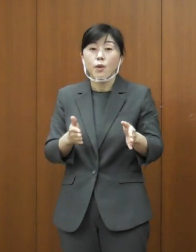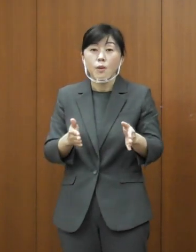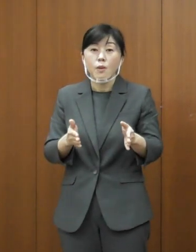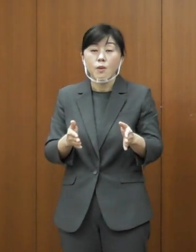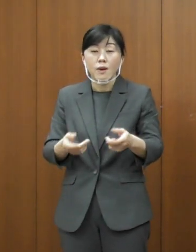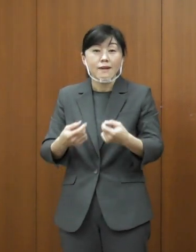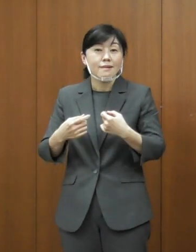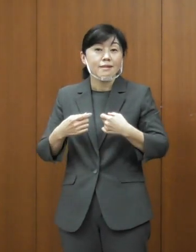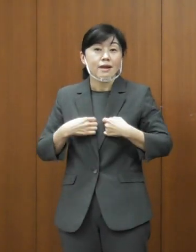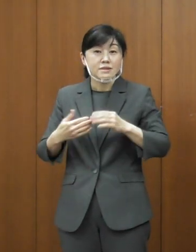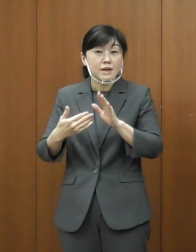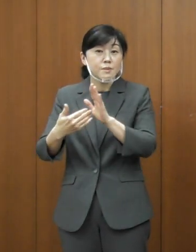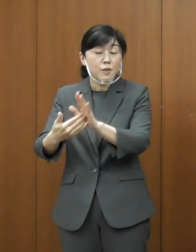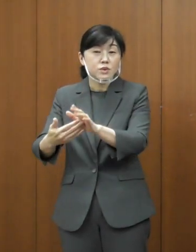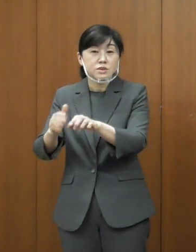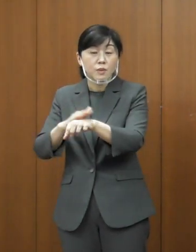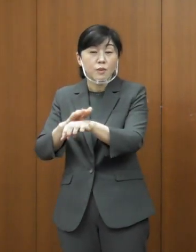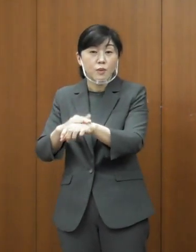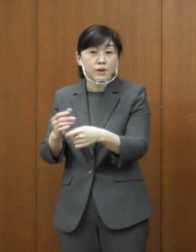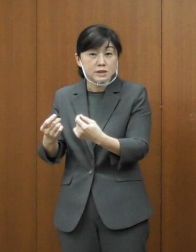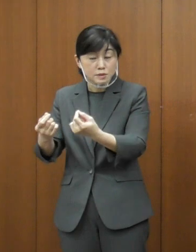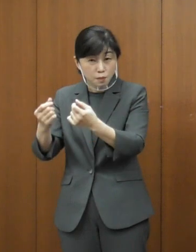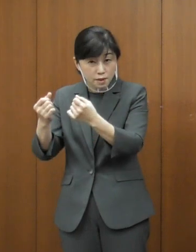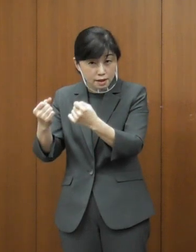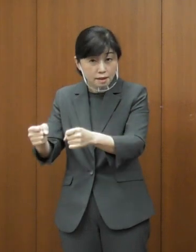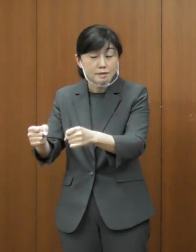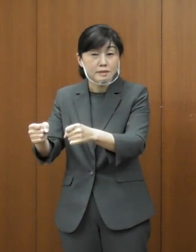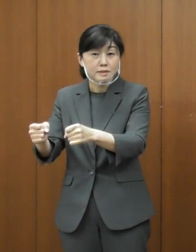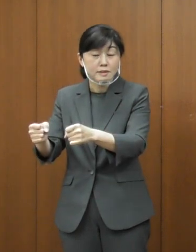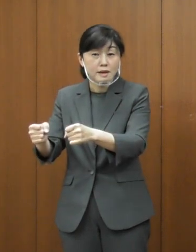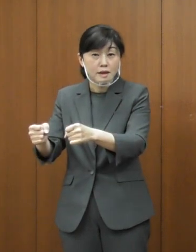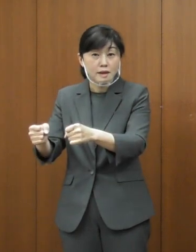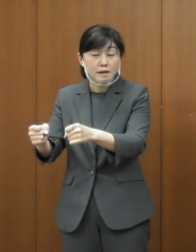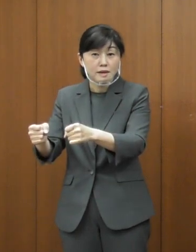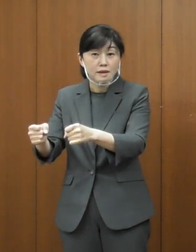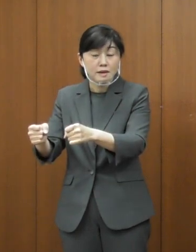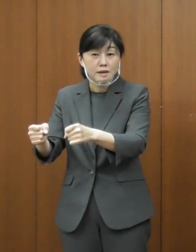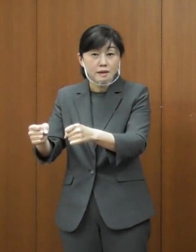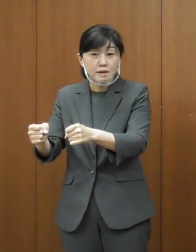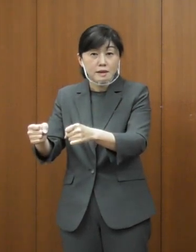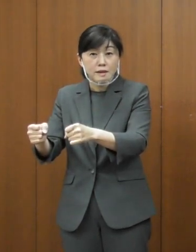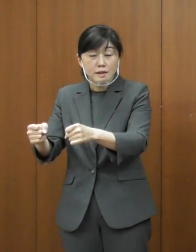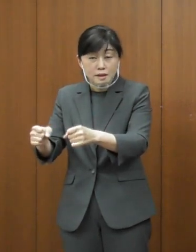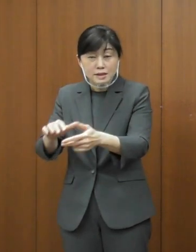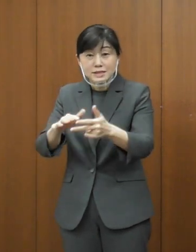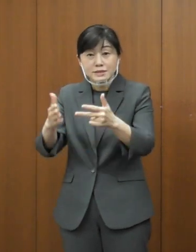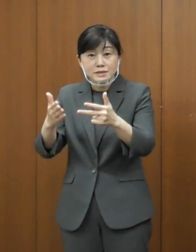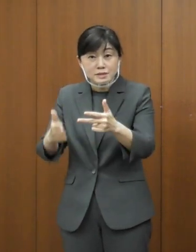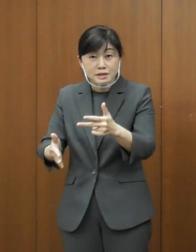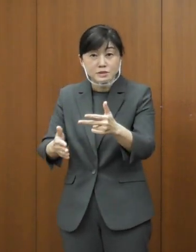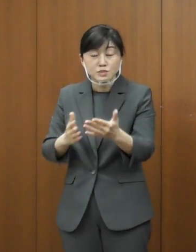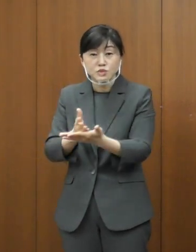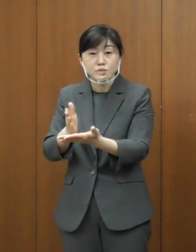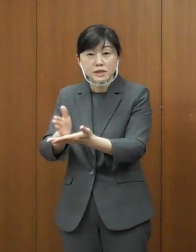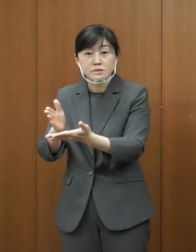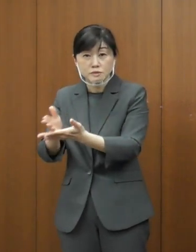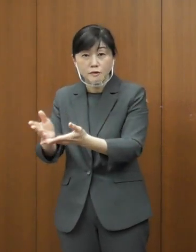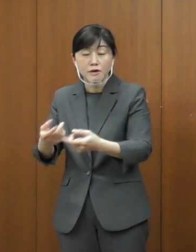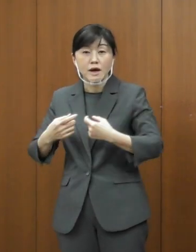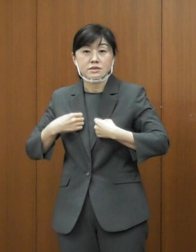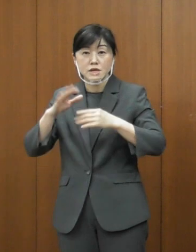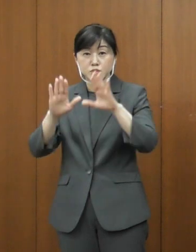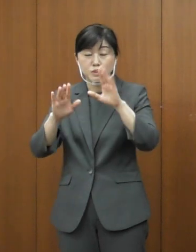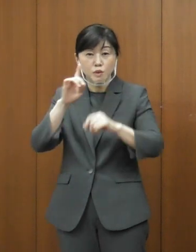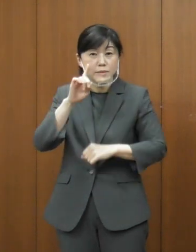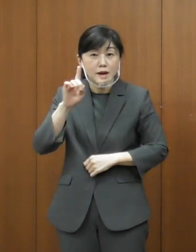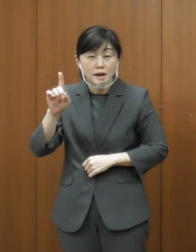防止対策をとって、これまで、各施設別の感染状況を踏まえながら社